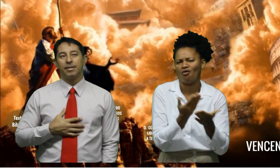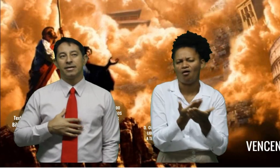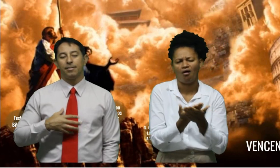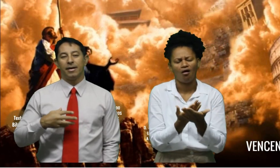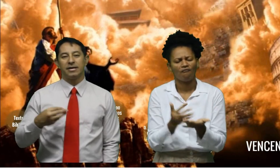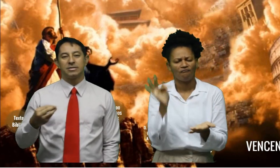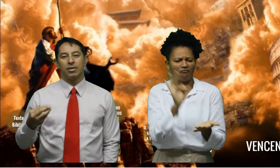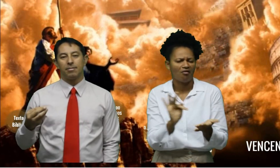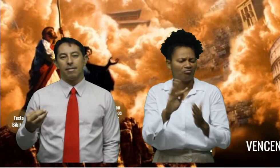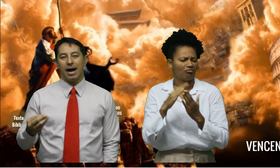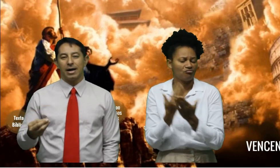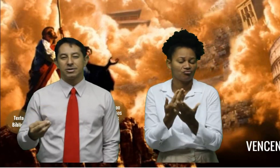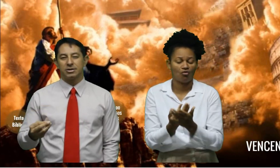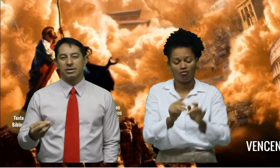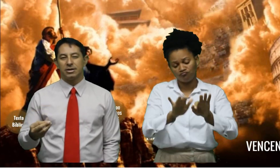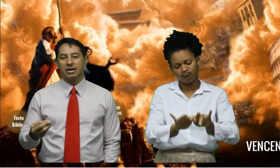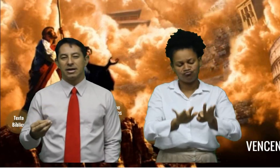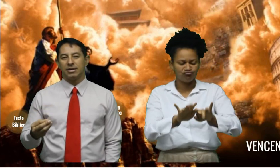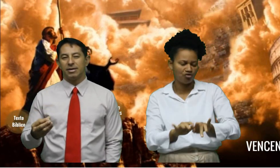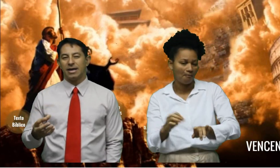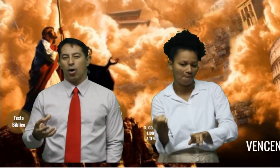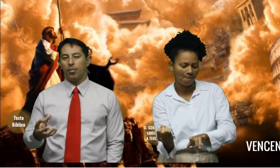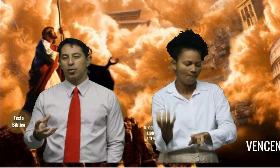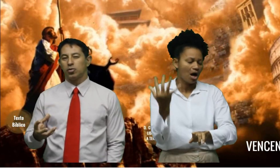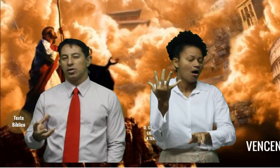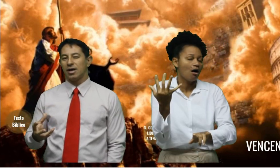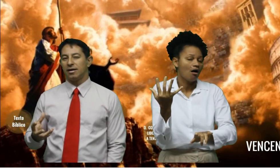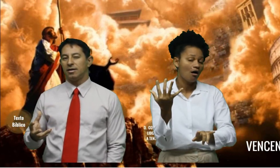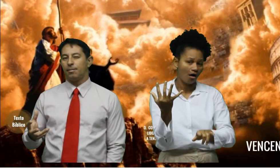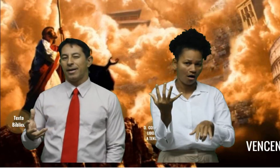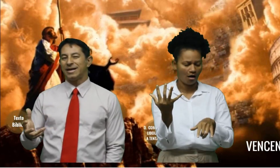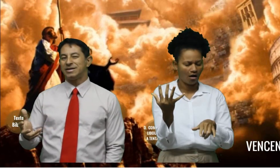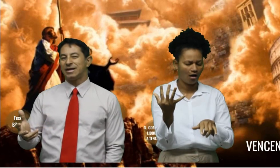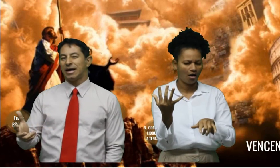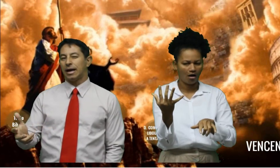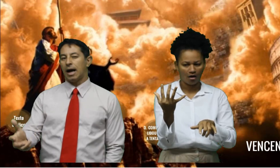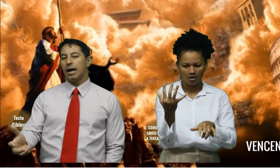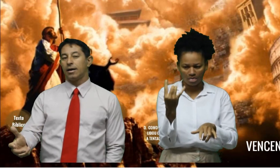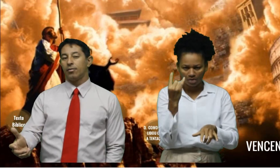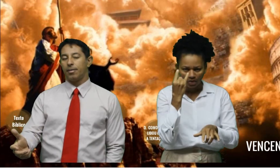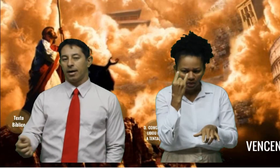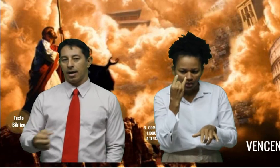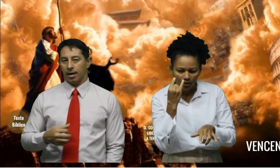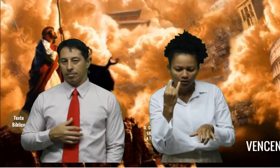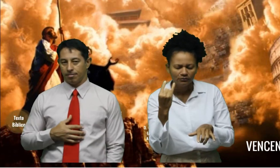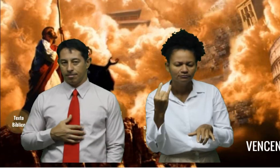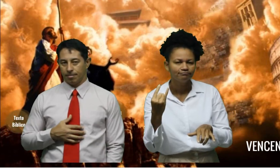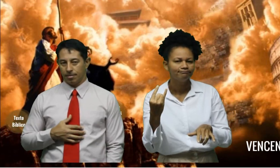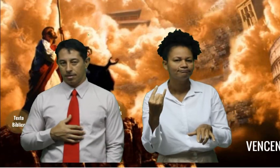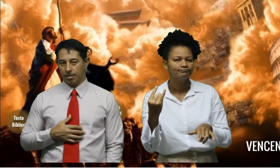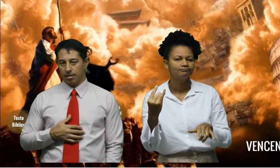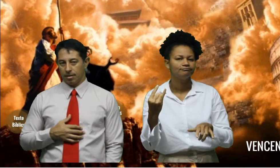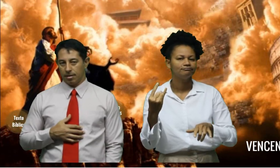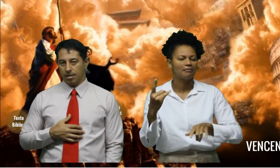de repente aparece uma imagem que me dá a oportunidade de praticar o pecado.